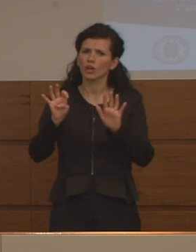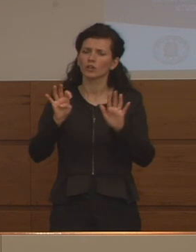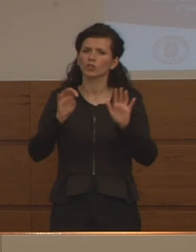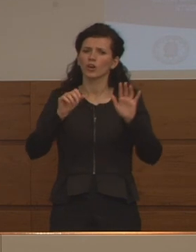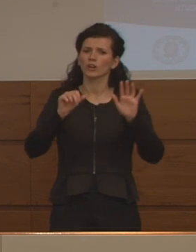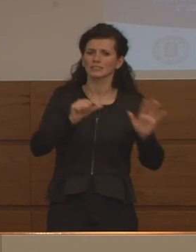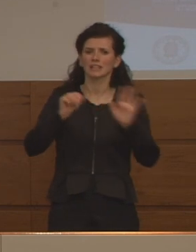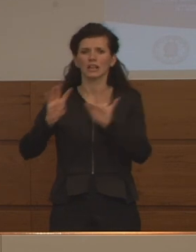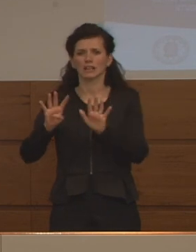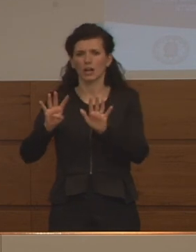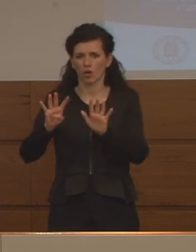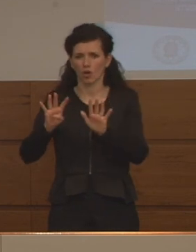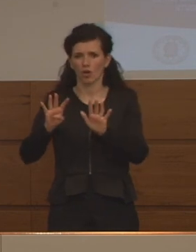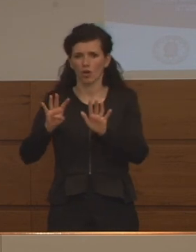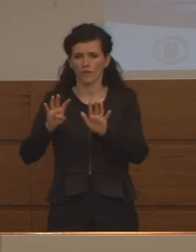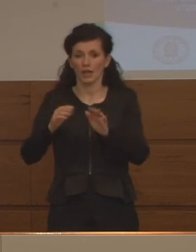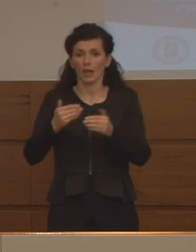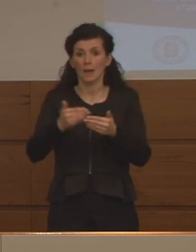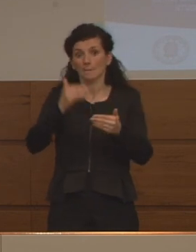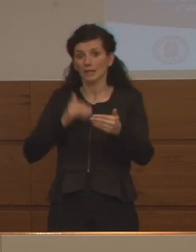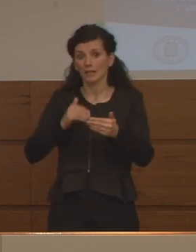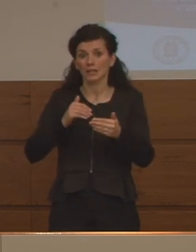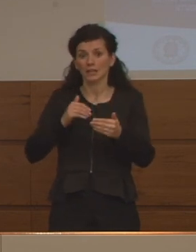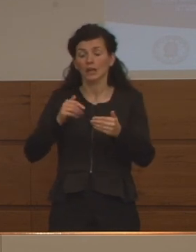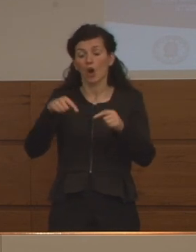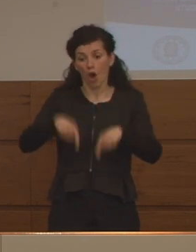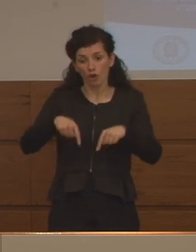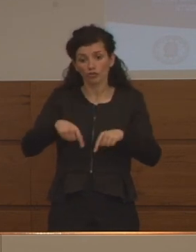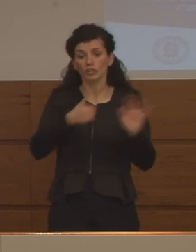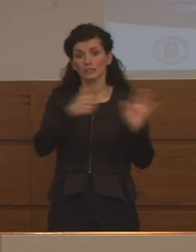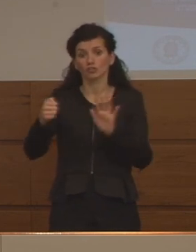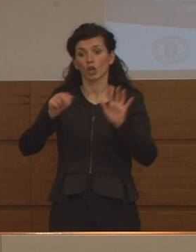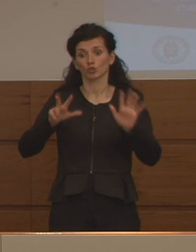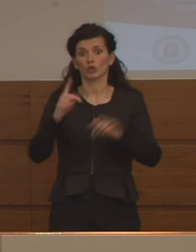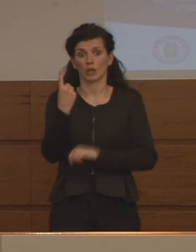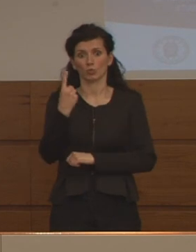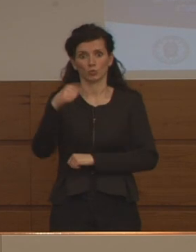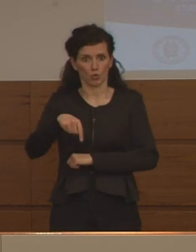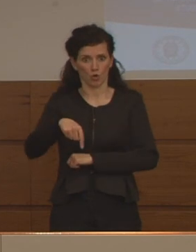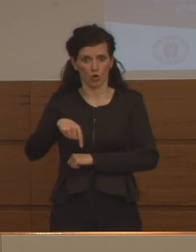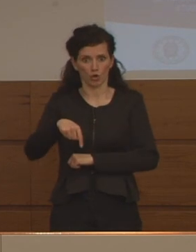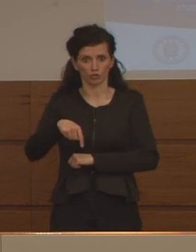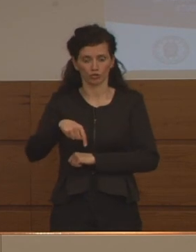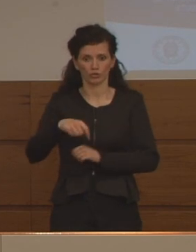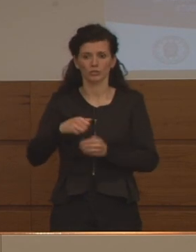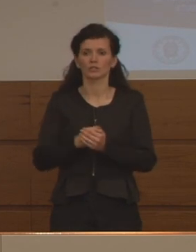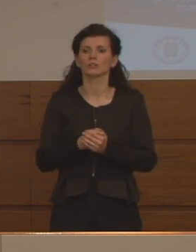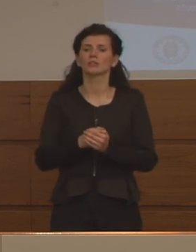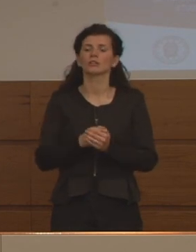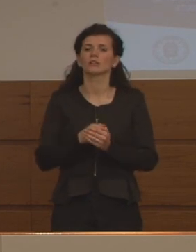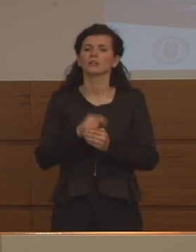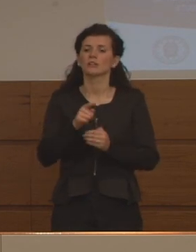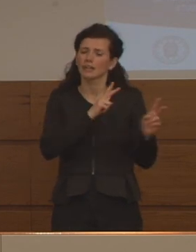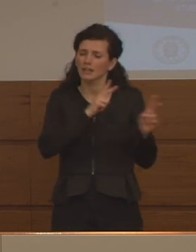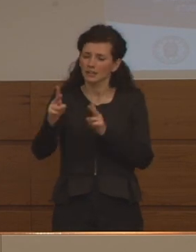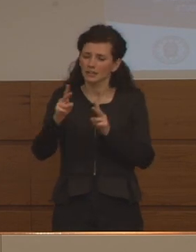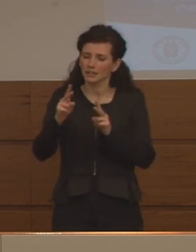969 contro i 681 di oggi l'incremento dei ricoverati nelle terapie intensive